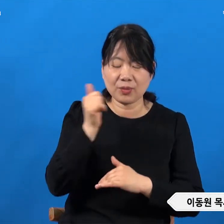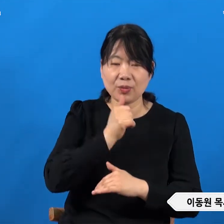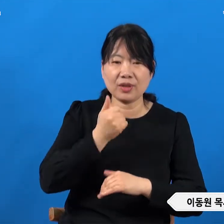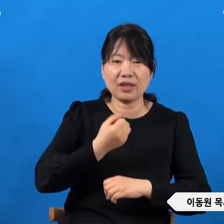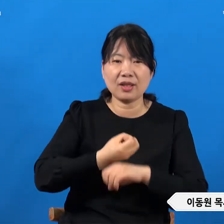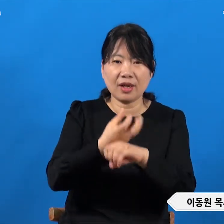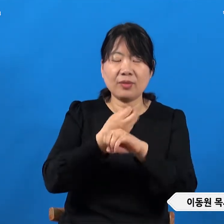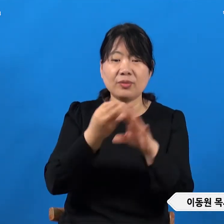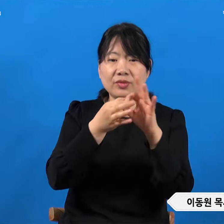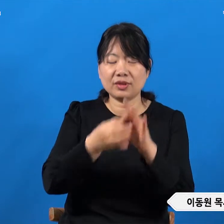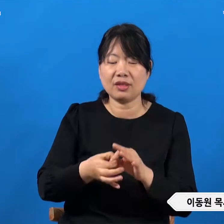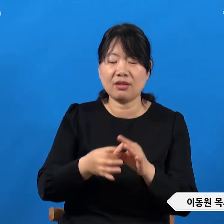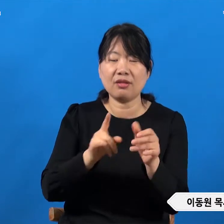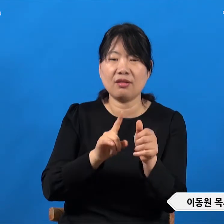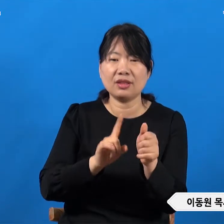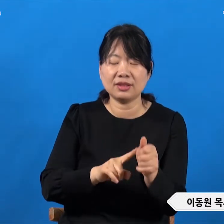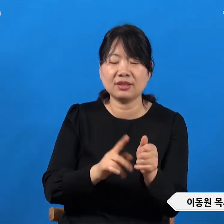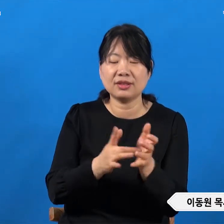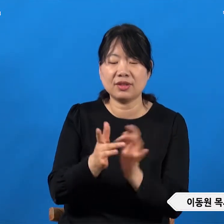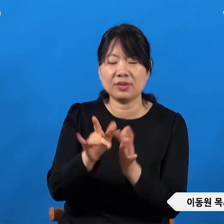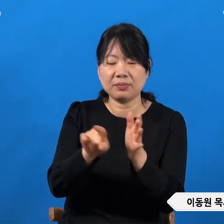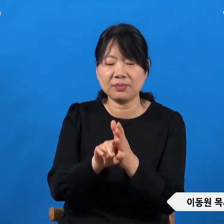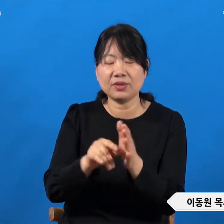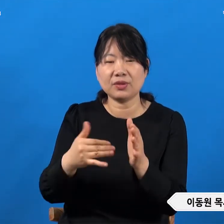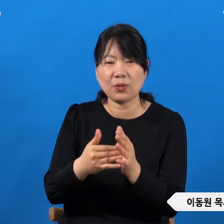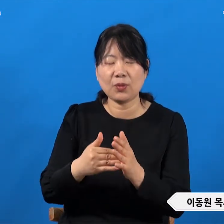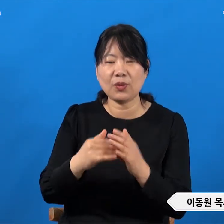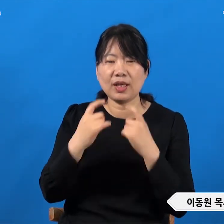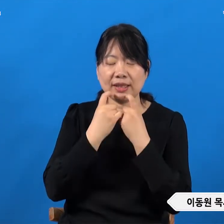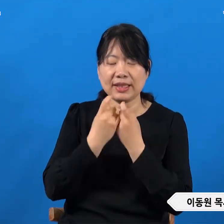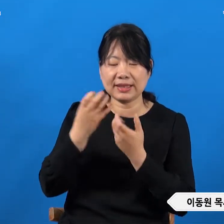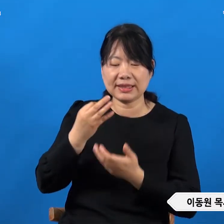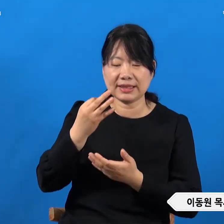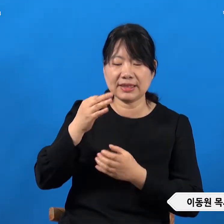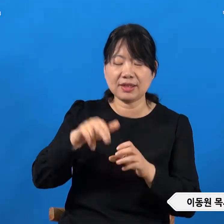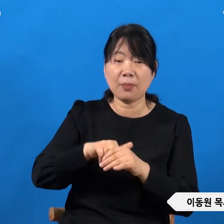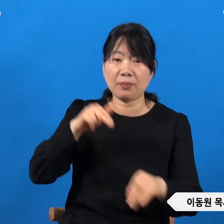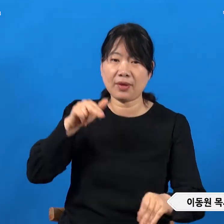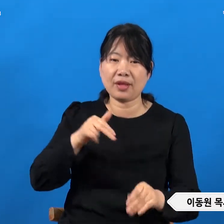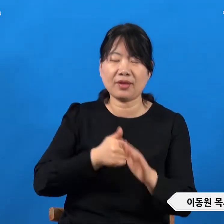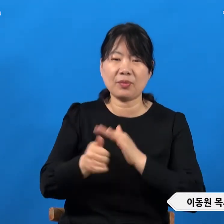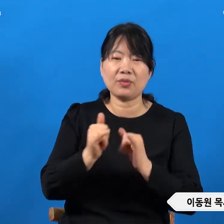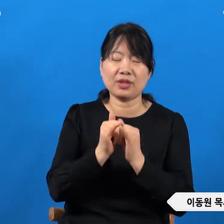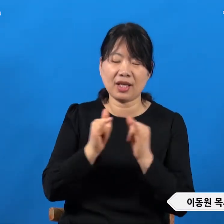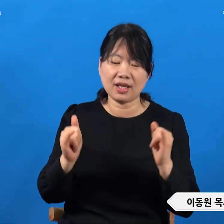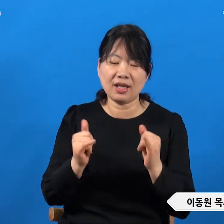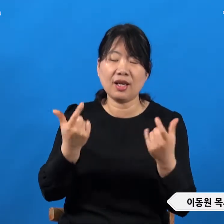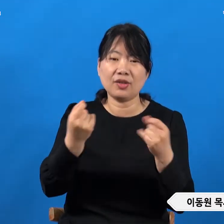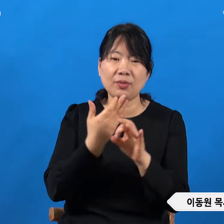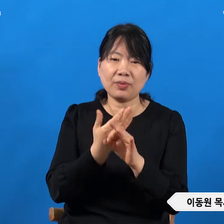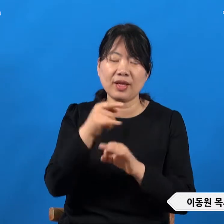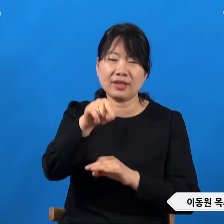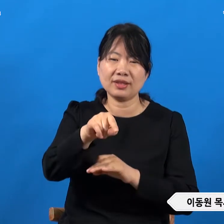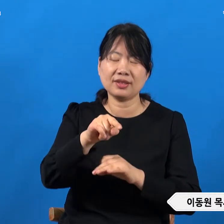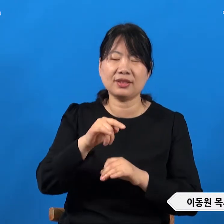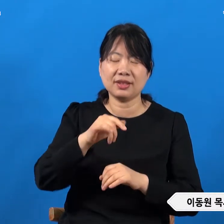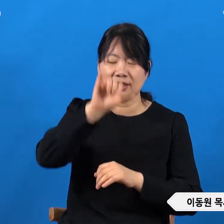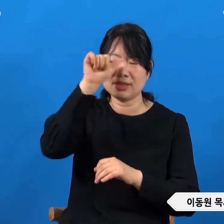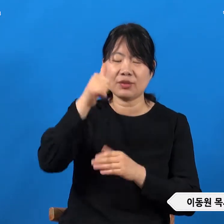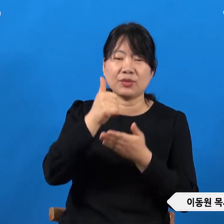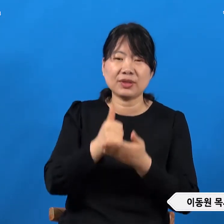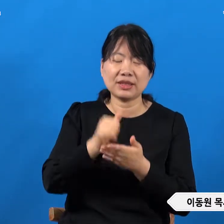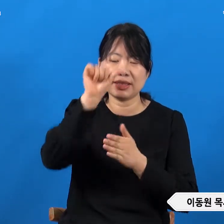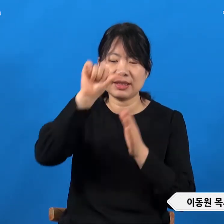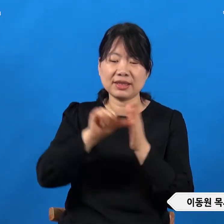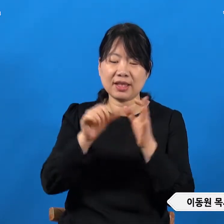소개하면서, 여러분, 이분은 예수 믿고 가산 탕진한 대표적인 사람입니다. 그렇다면 이